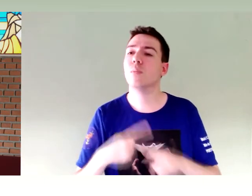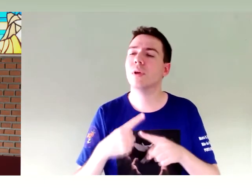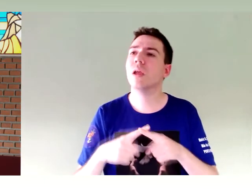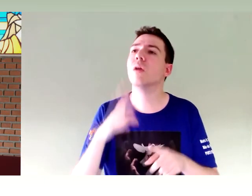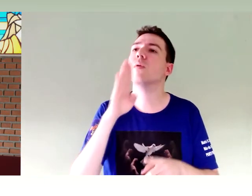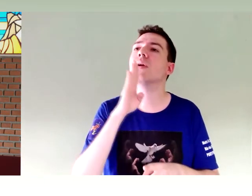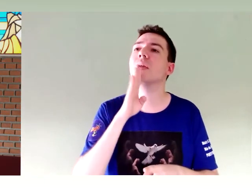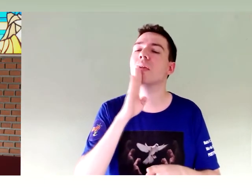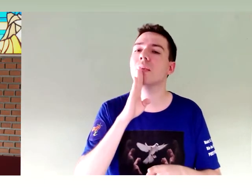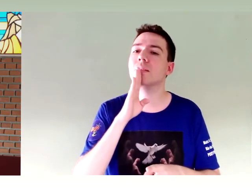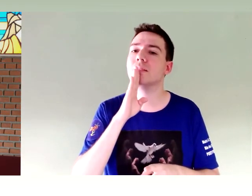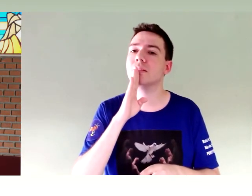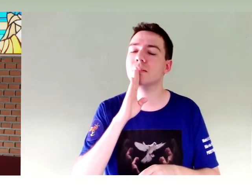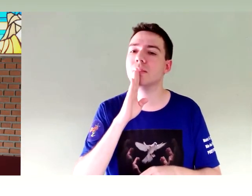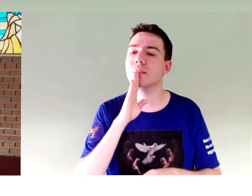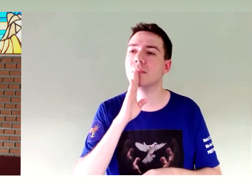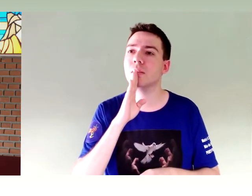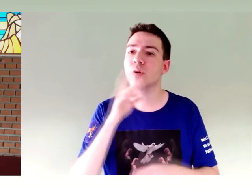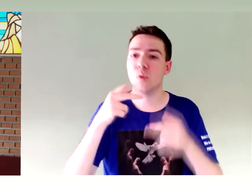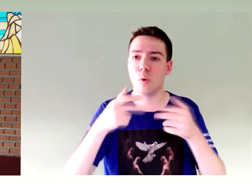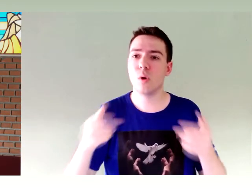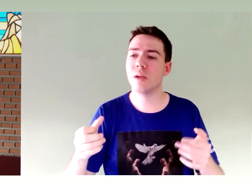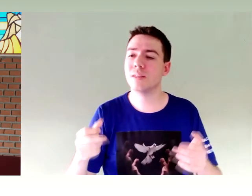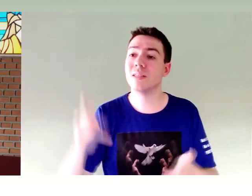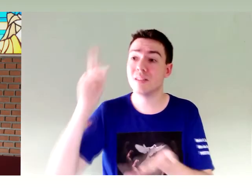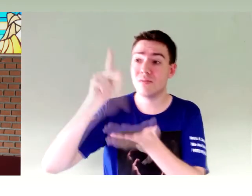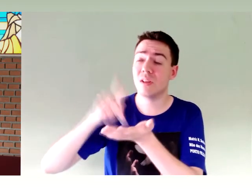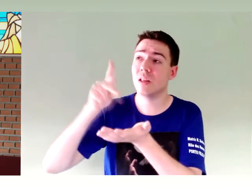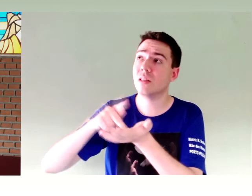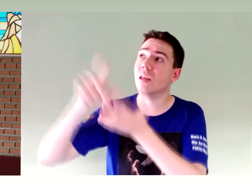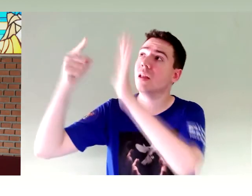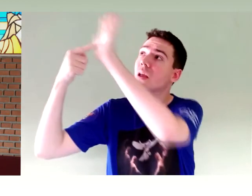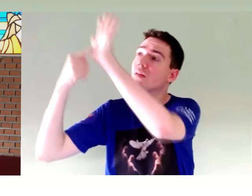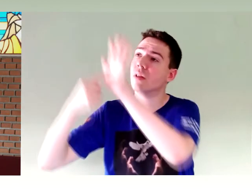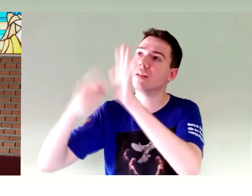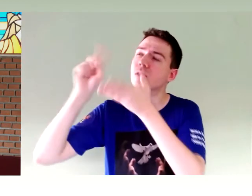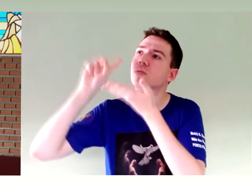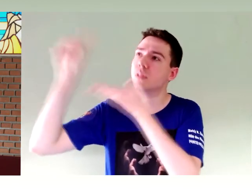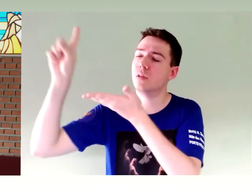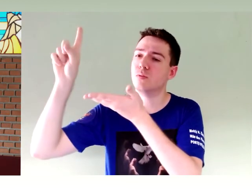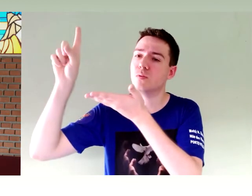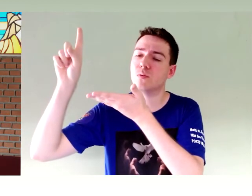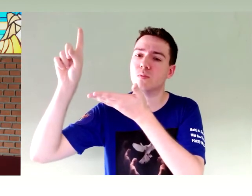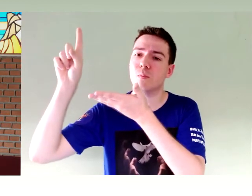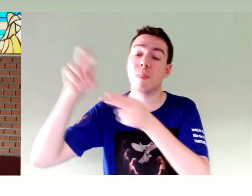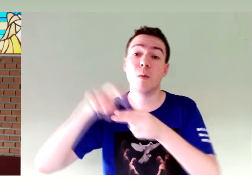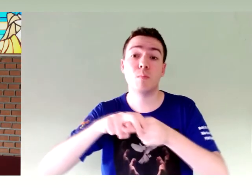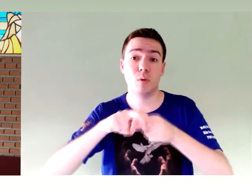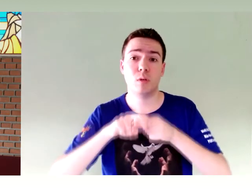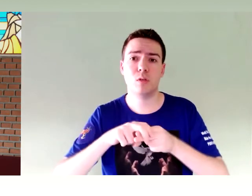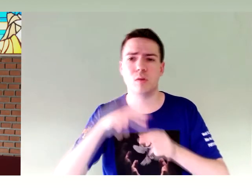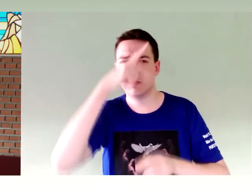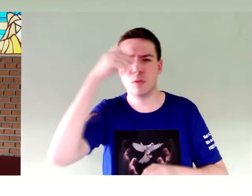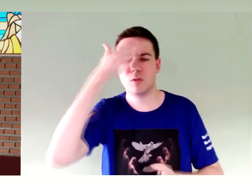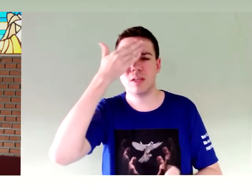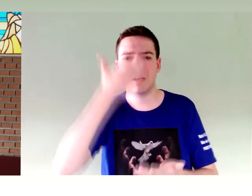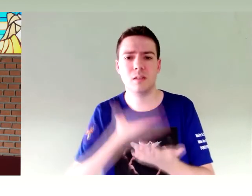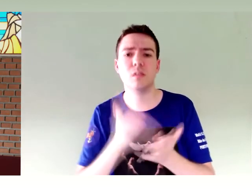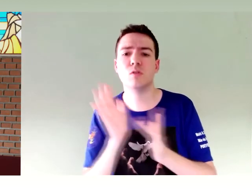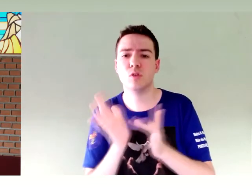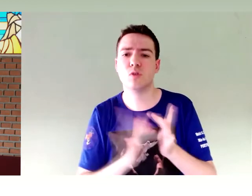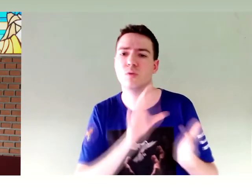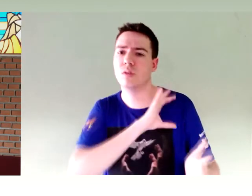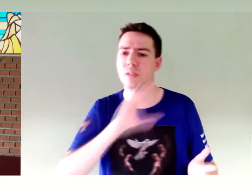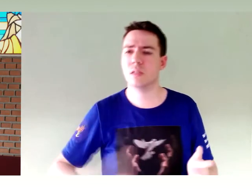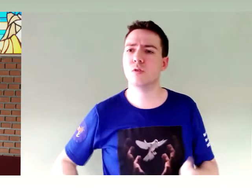reconhecem nelas a presença de elementos de uma autêntica revelação divina. Dessa forma, os cristãos combatem